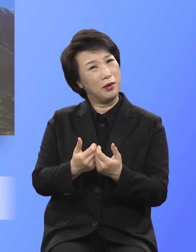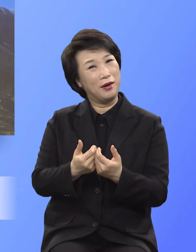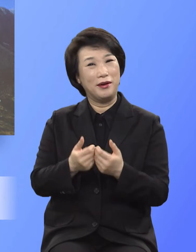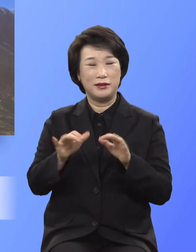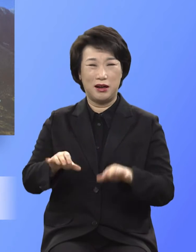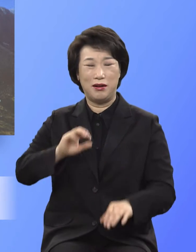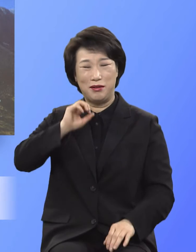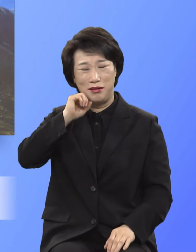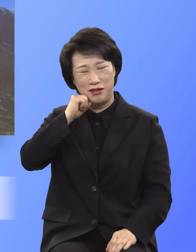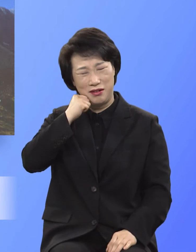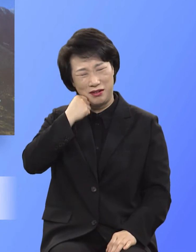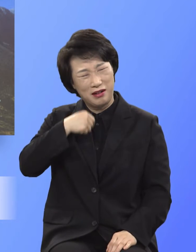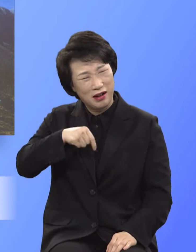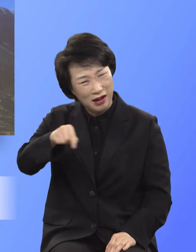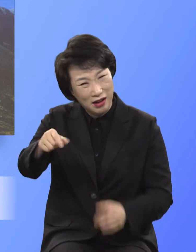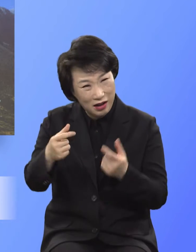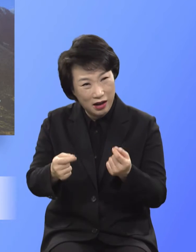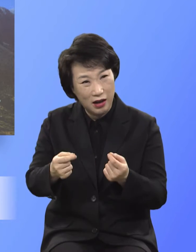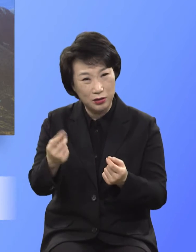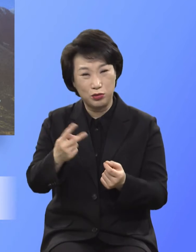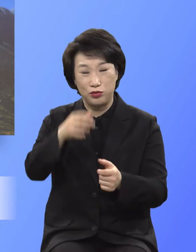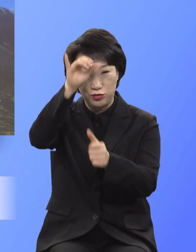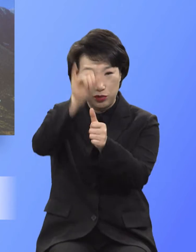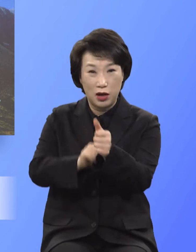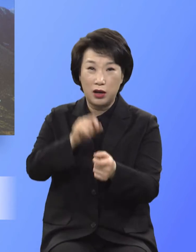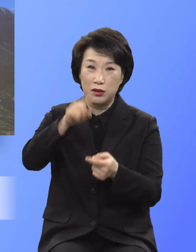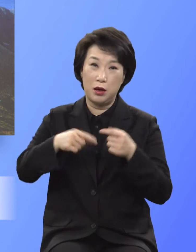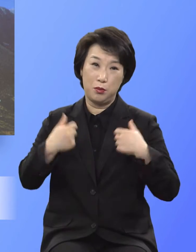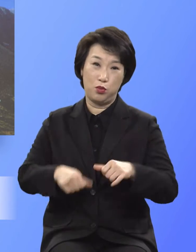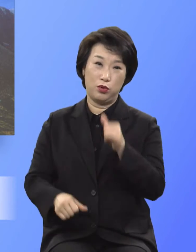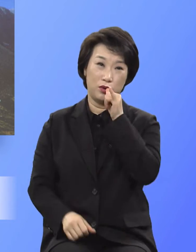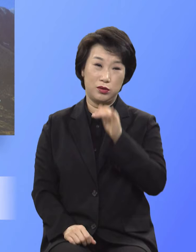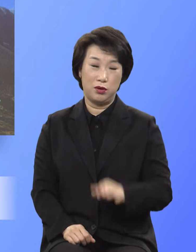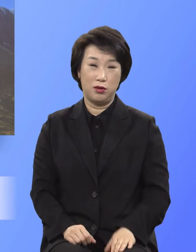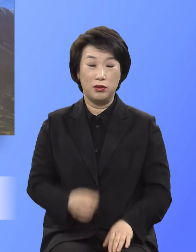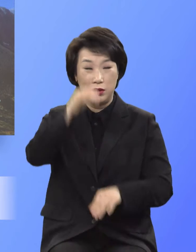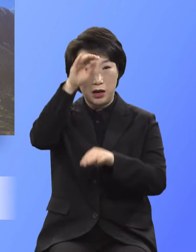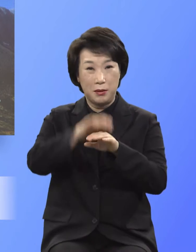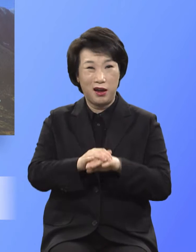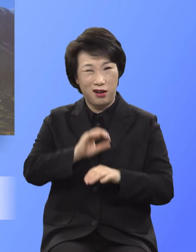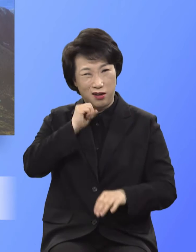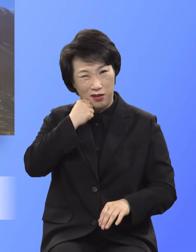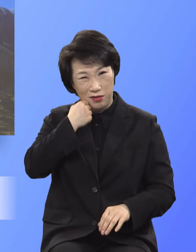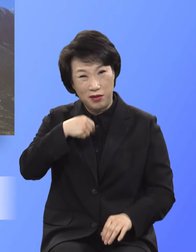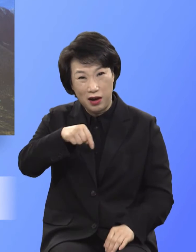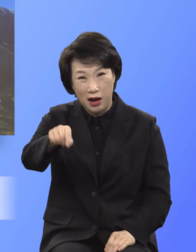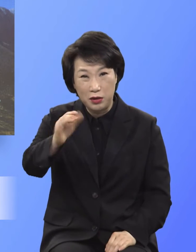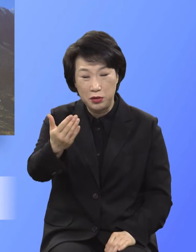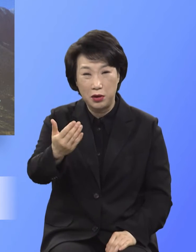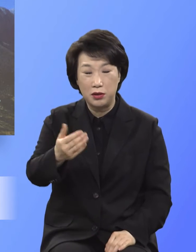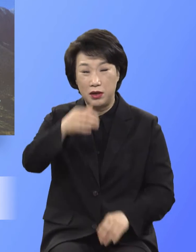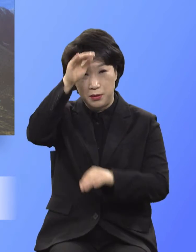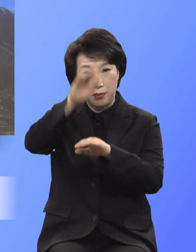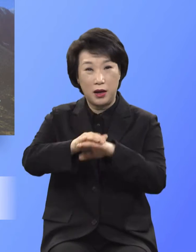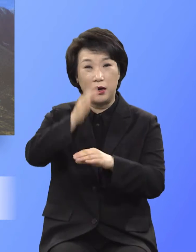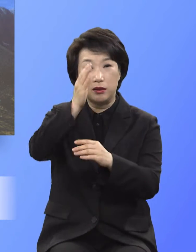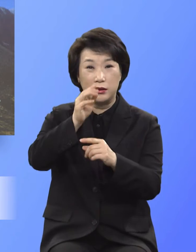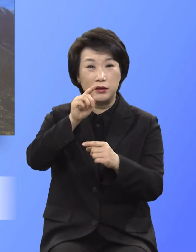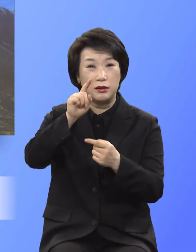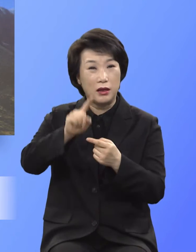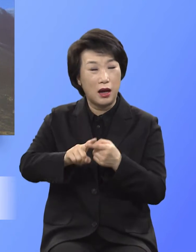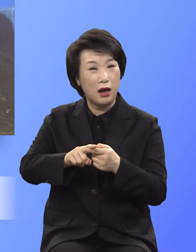뭔가가 억지로 되고 하다 그만두고, 예배가 억지로 하고 하다